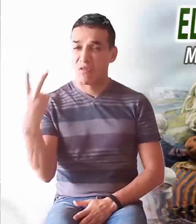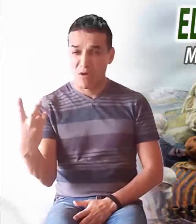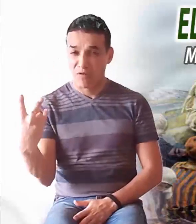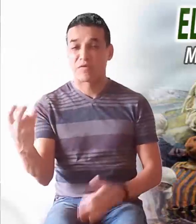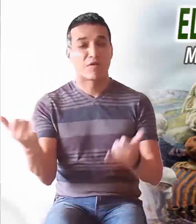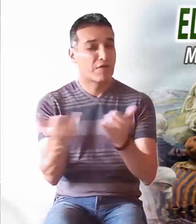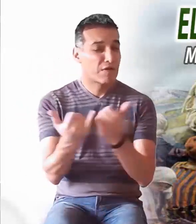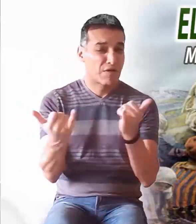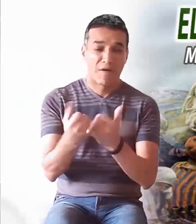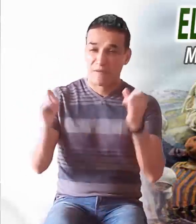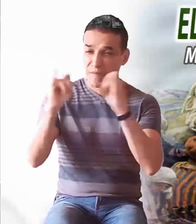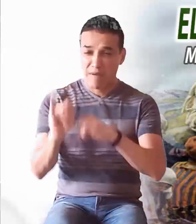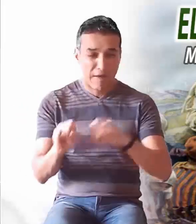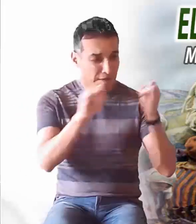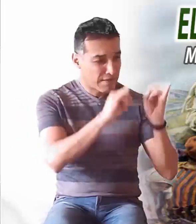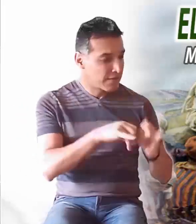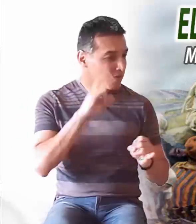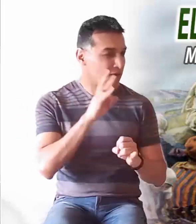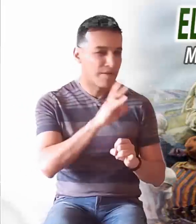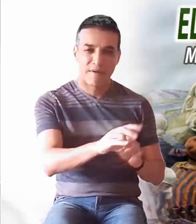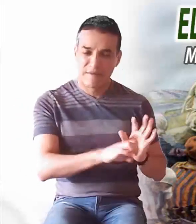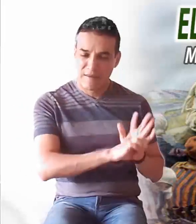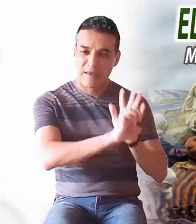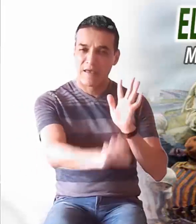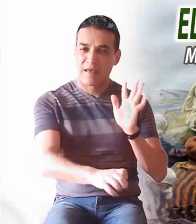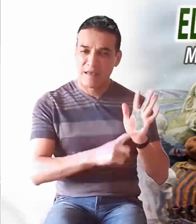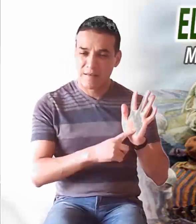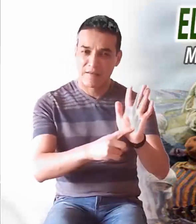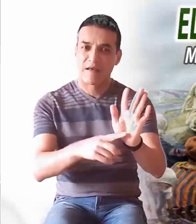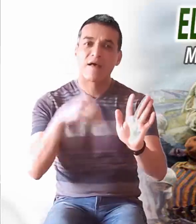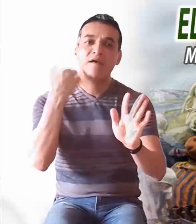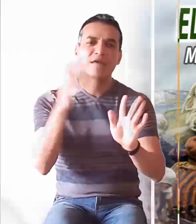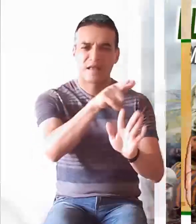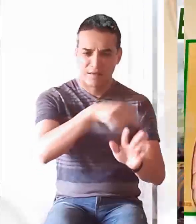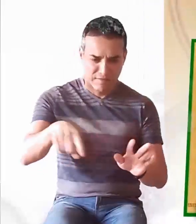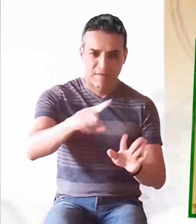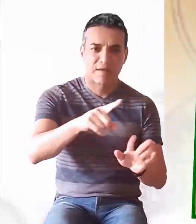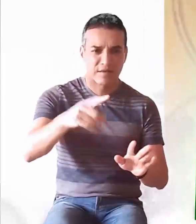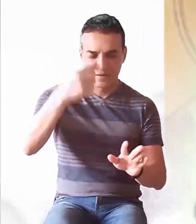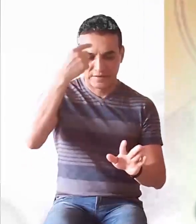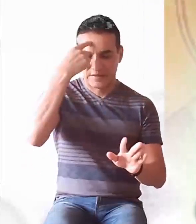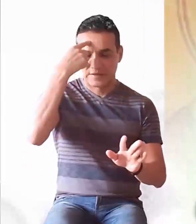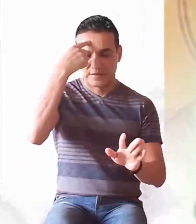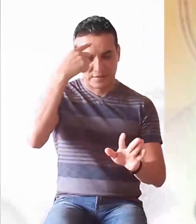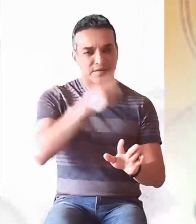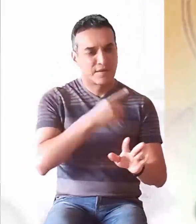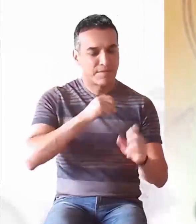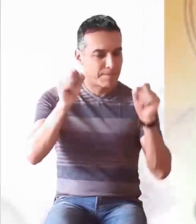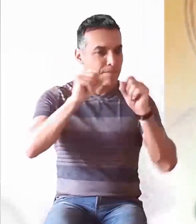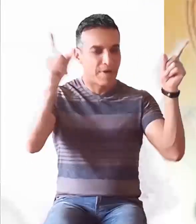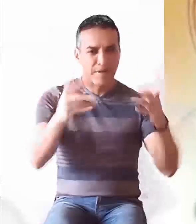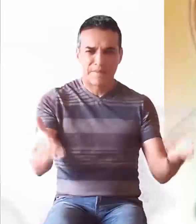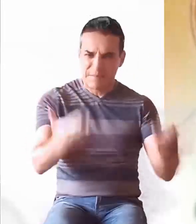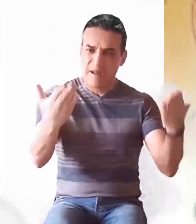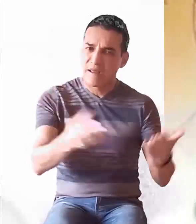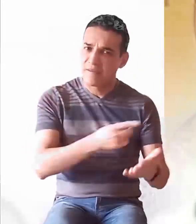imágenes igualmente impactantes, Cristo pretende sacudir la conciencia de sus discípulos y prevenirlos